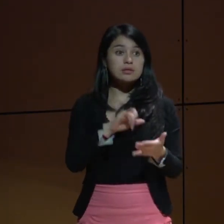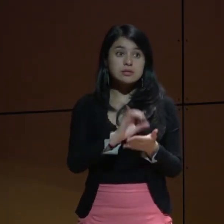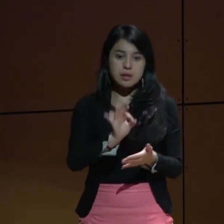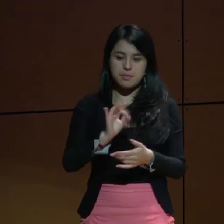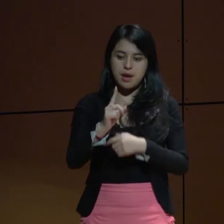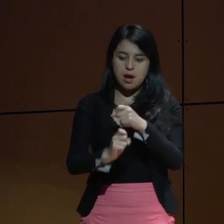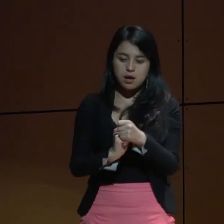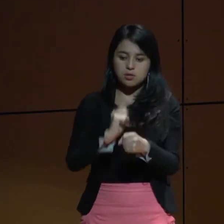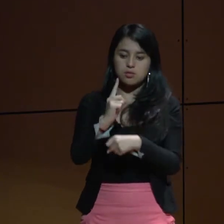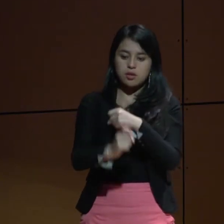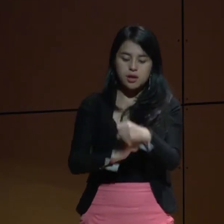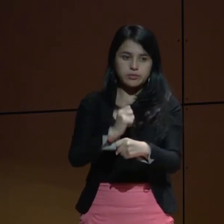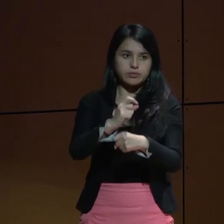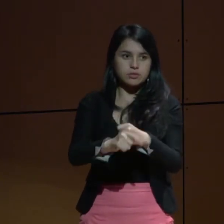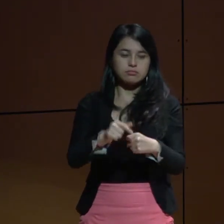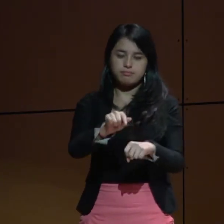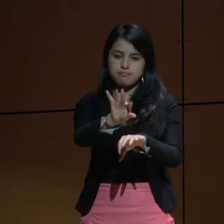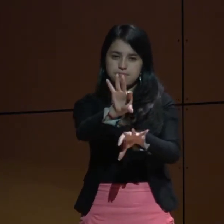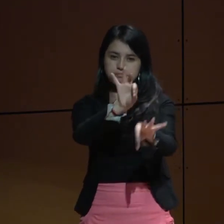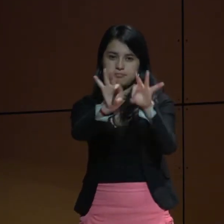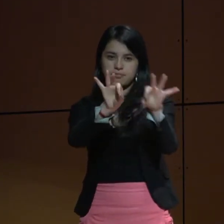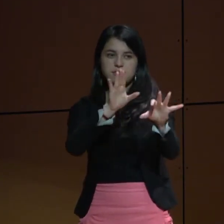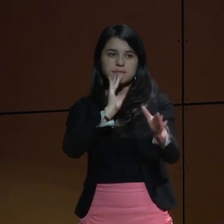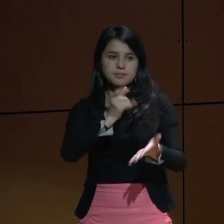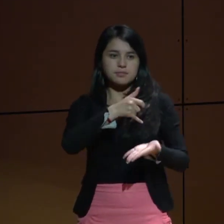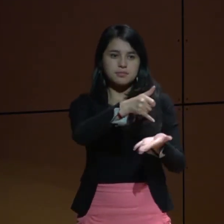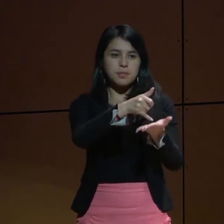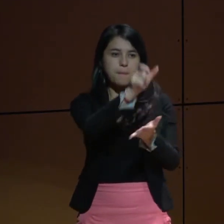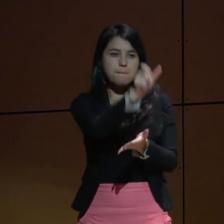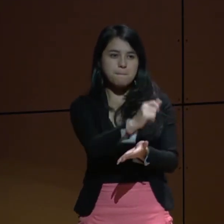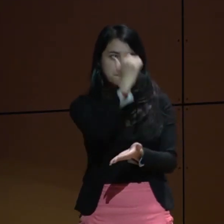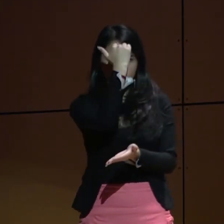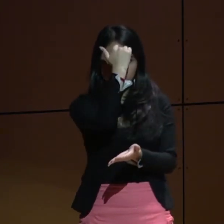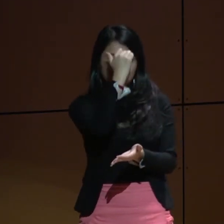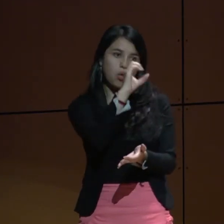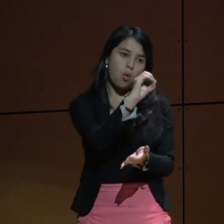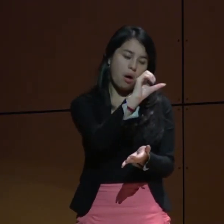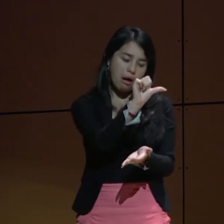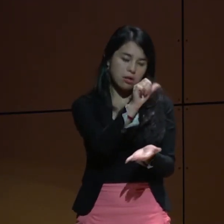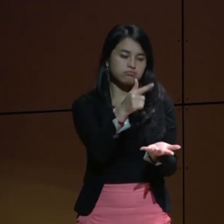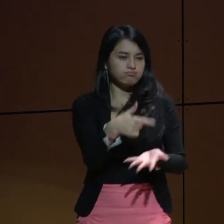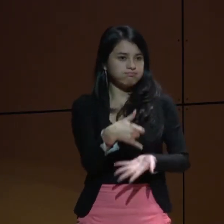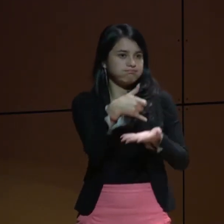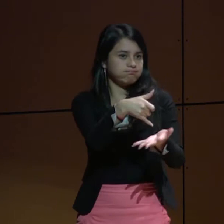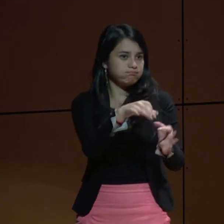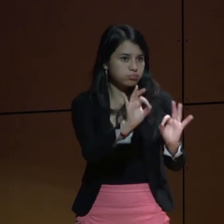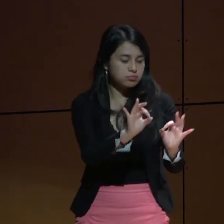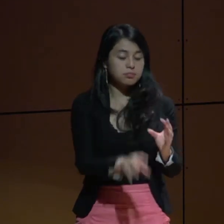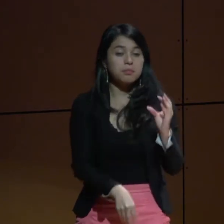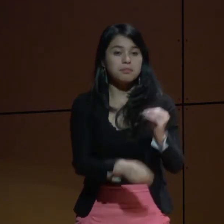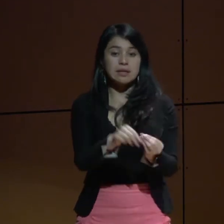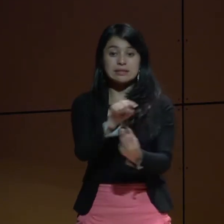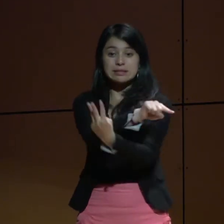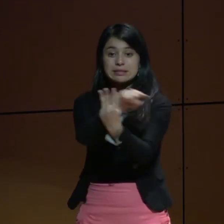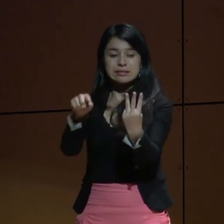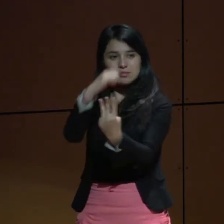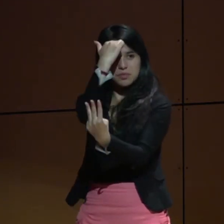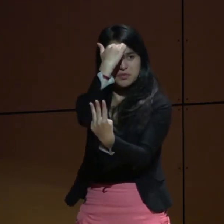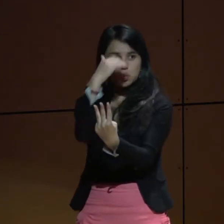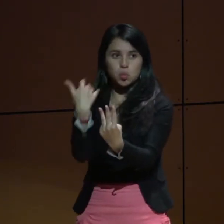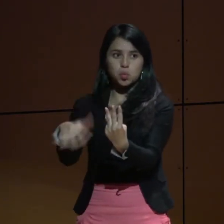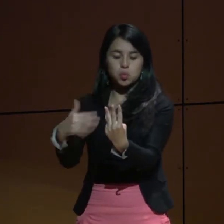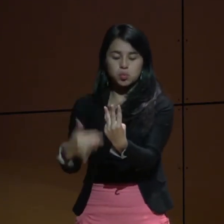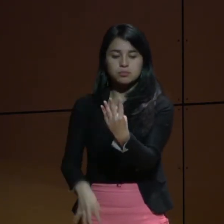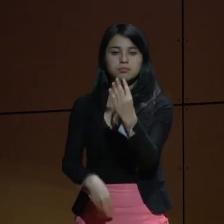años seleccionamos y premiamos a un gran maestro o maestra y a 3 maestros ilustres y